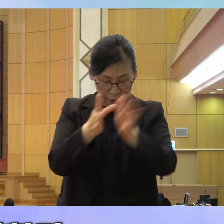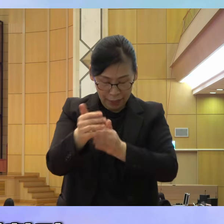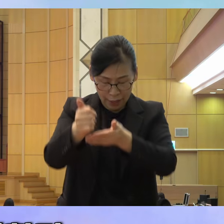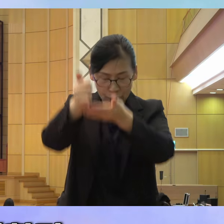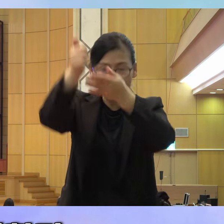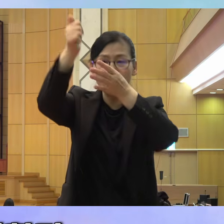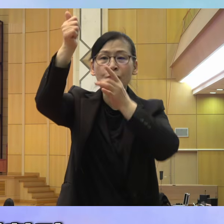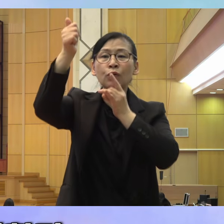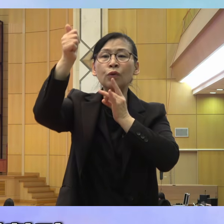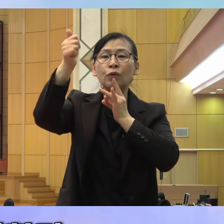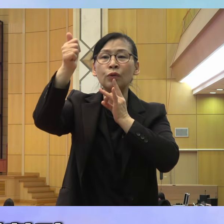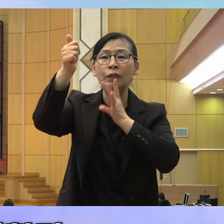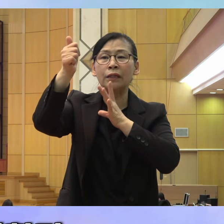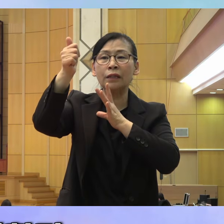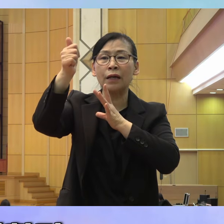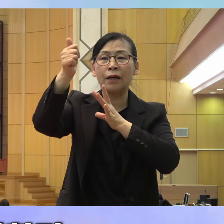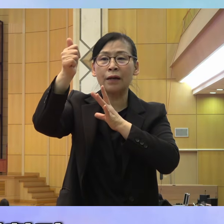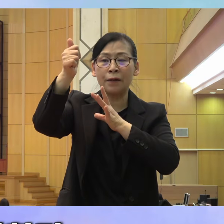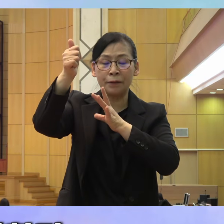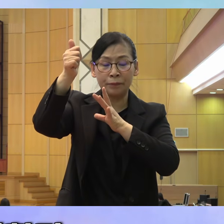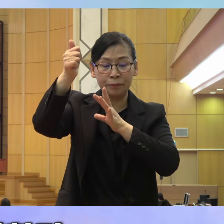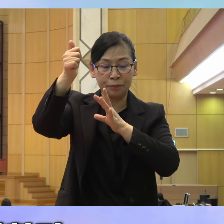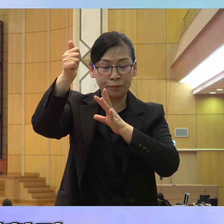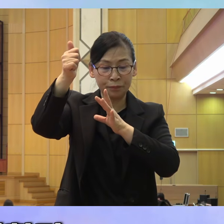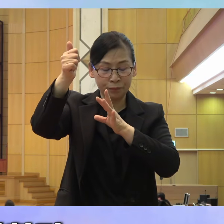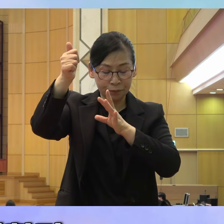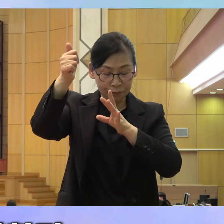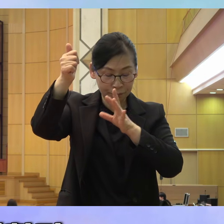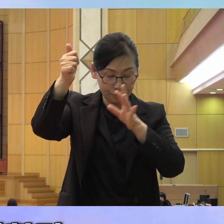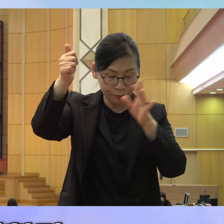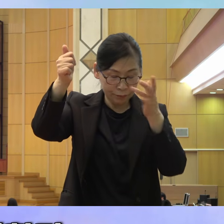오직 예수뿐이네.